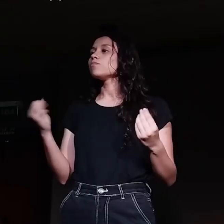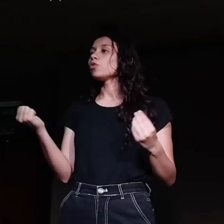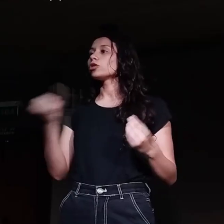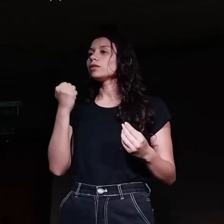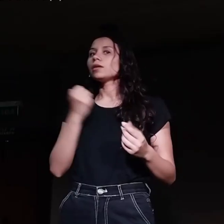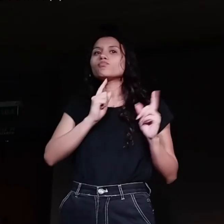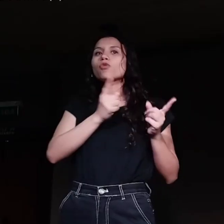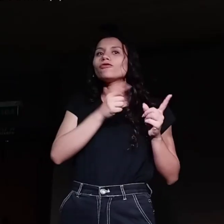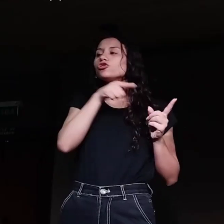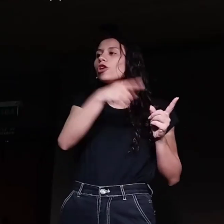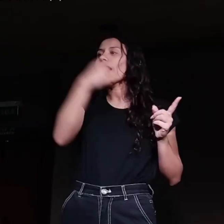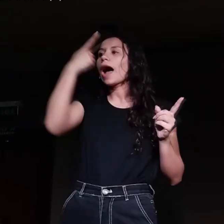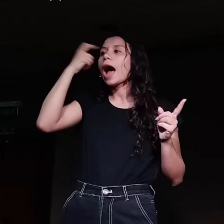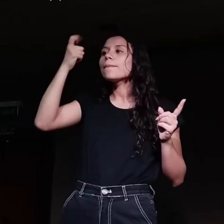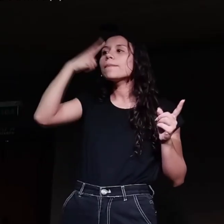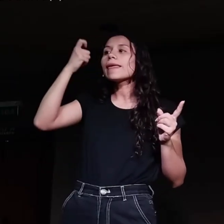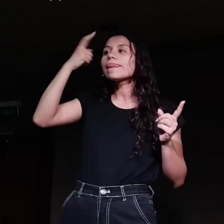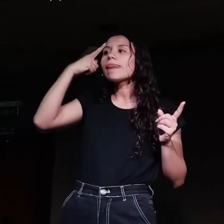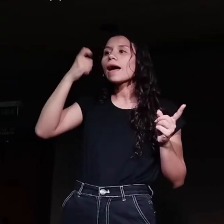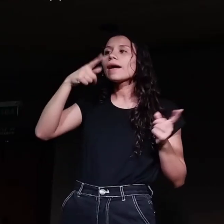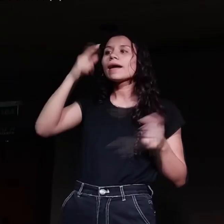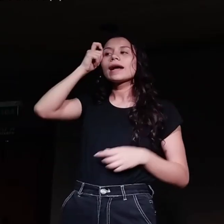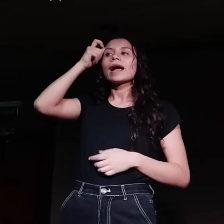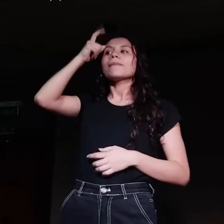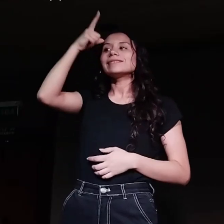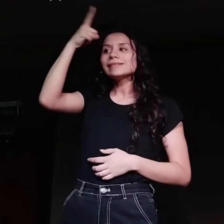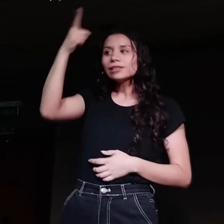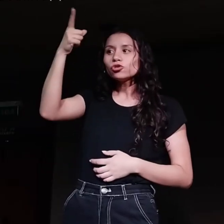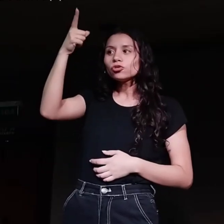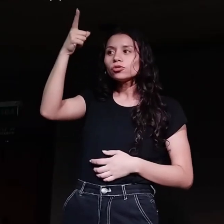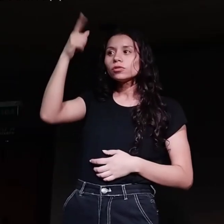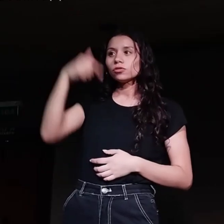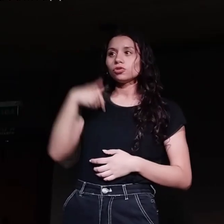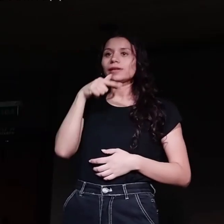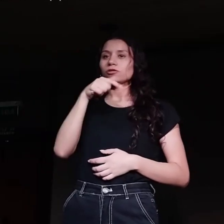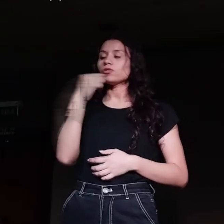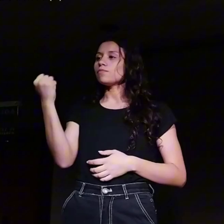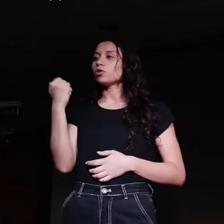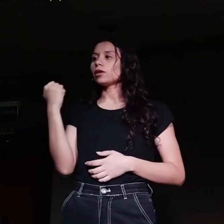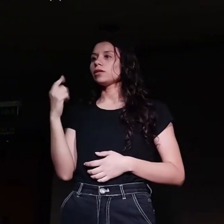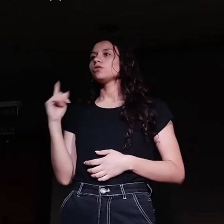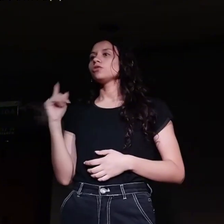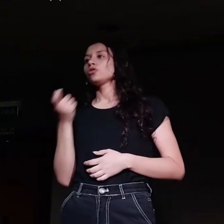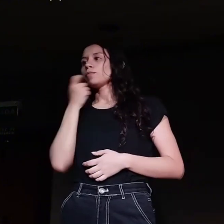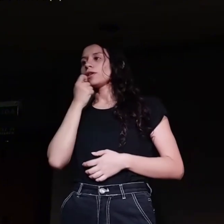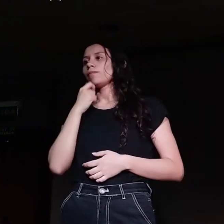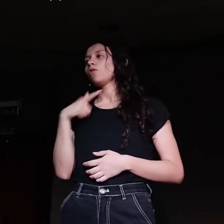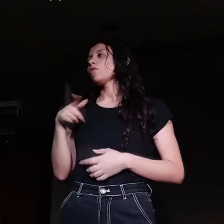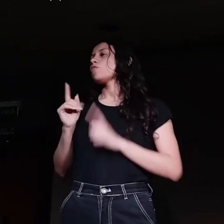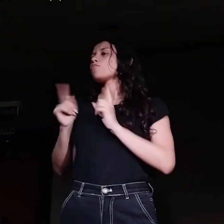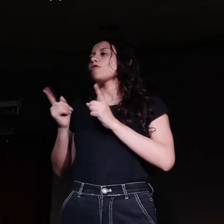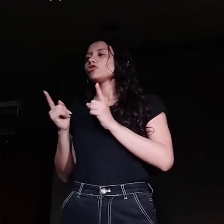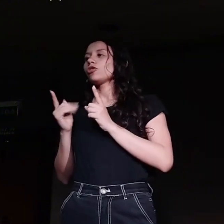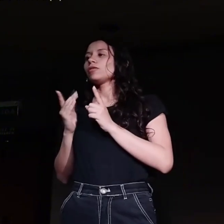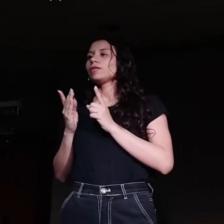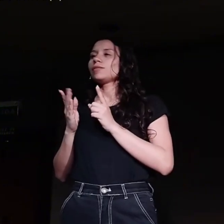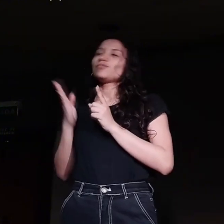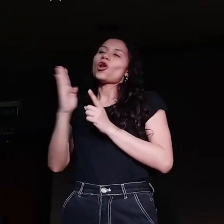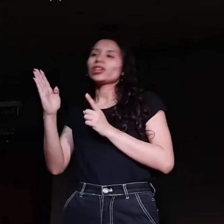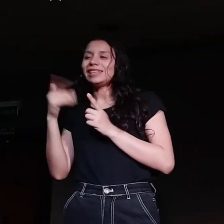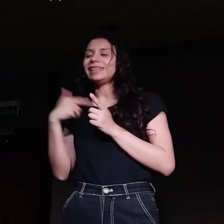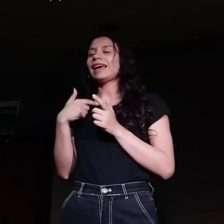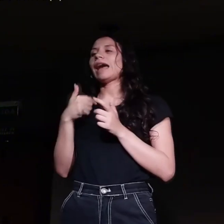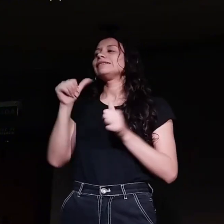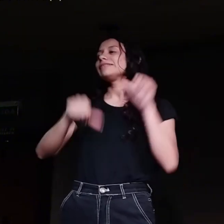Entonces, no quiero olvidarme de eso, por más que seamos docentes de biología, de química, de física, es